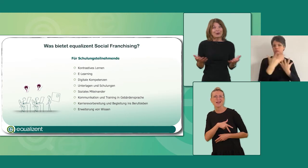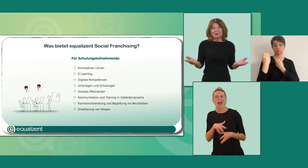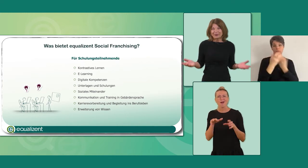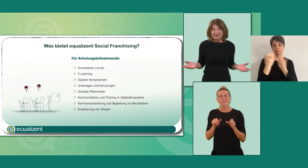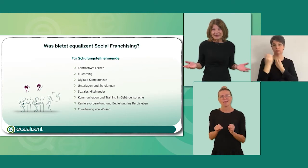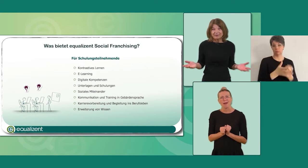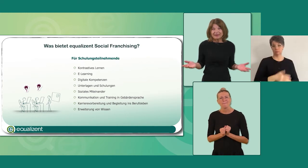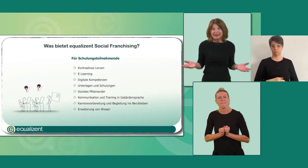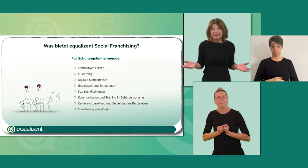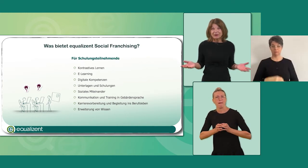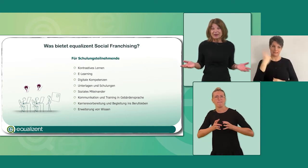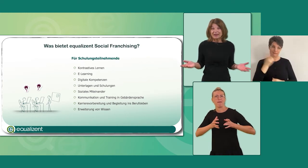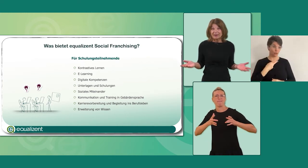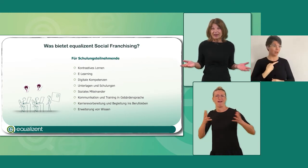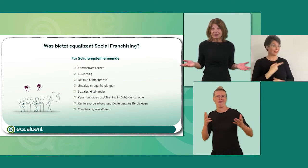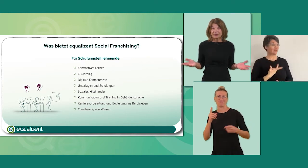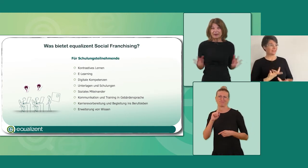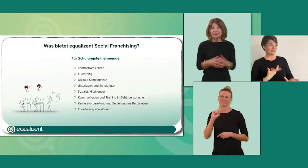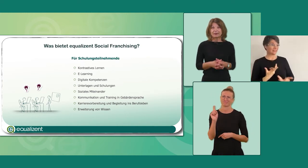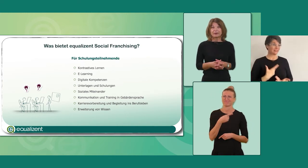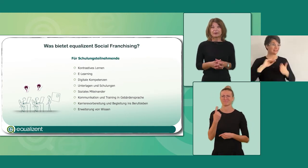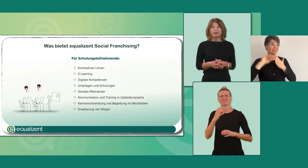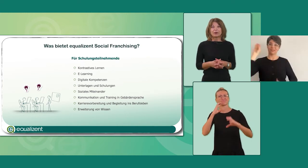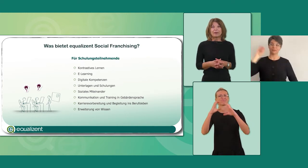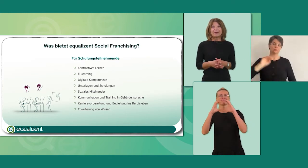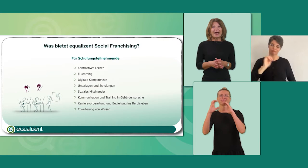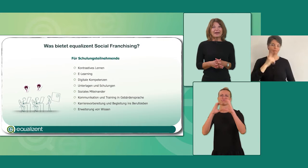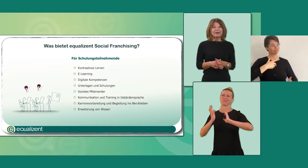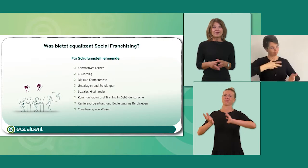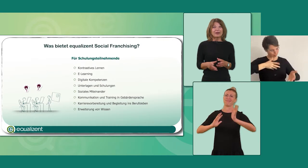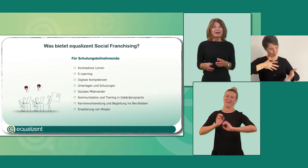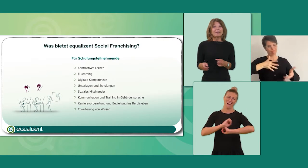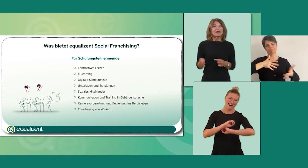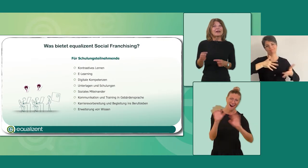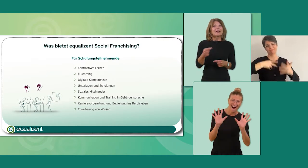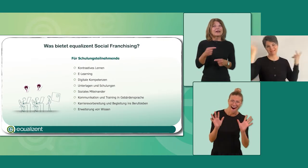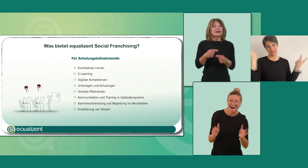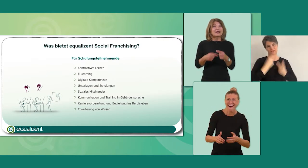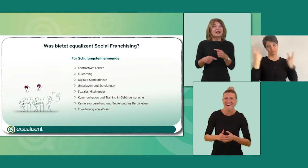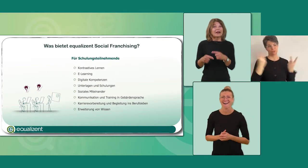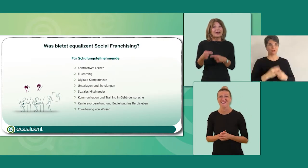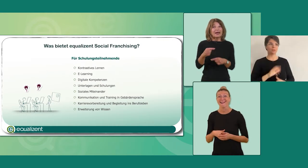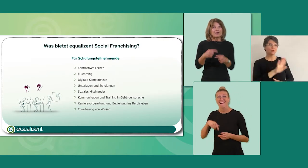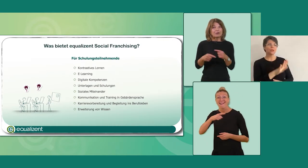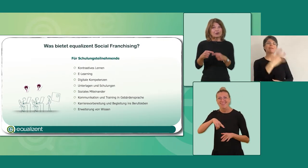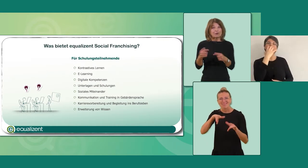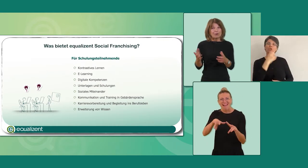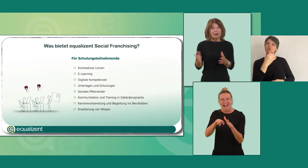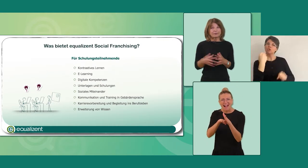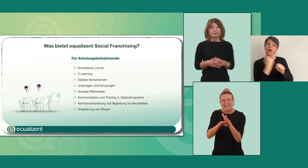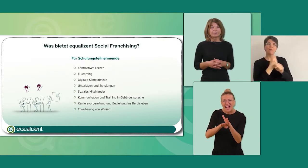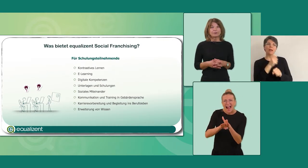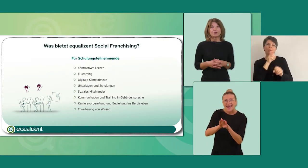Wir kommunizieren mit Ihnen natürlich in Gebärdensprache, bereiten Sie in Ihren Karrierewünschen